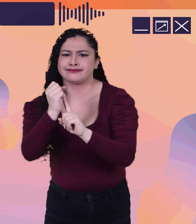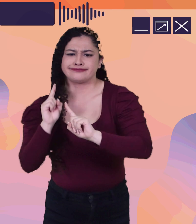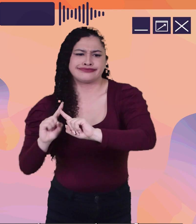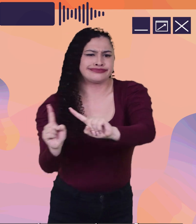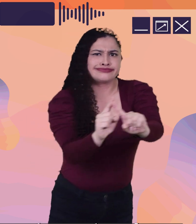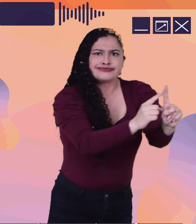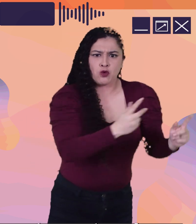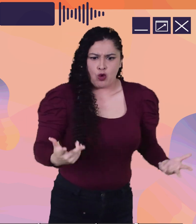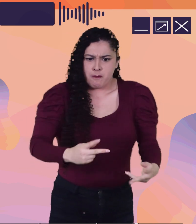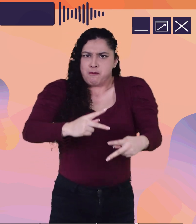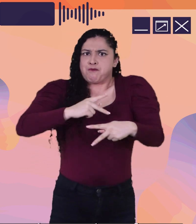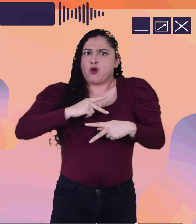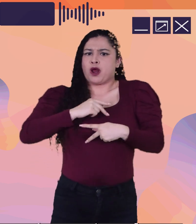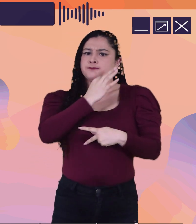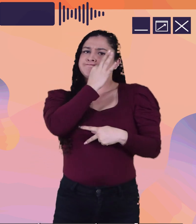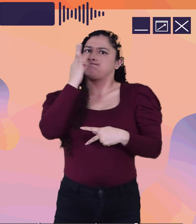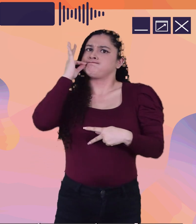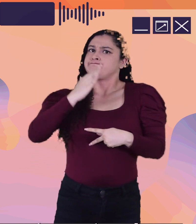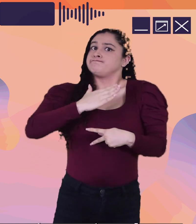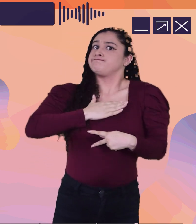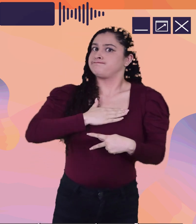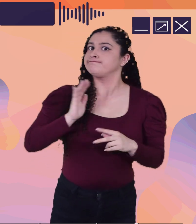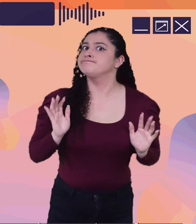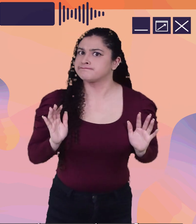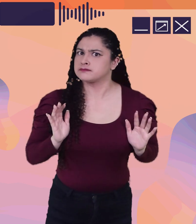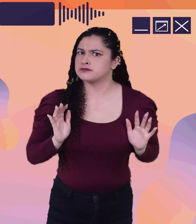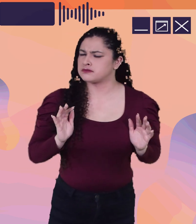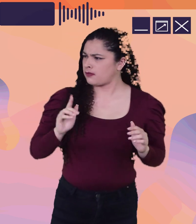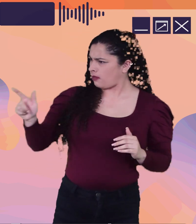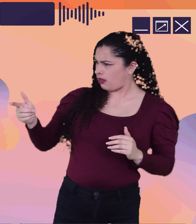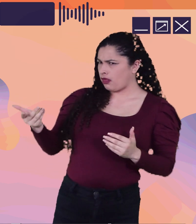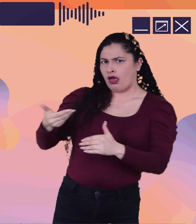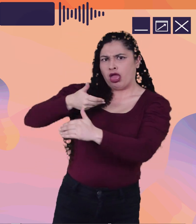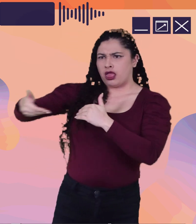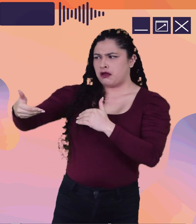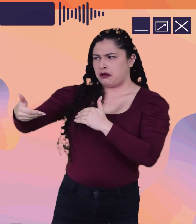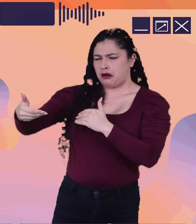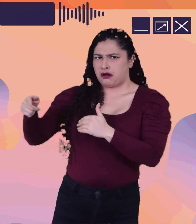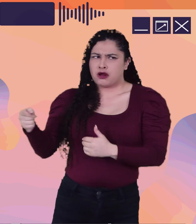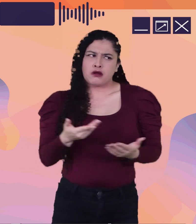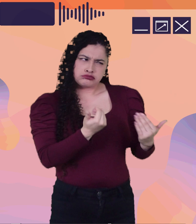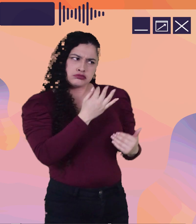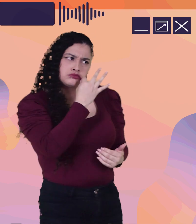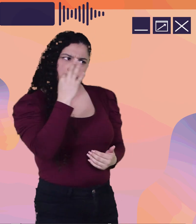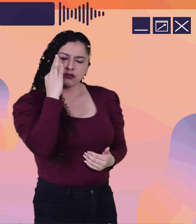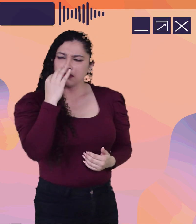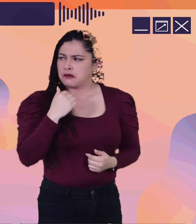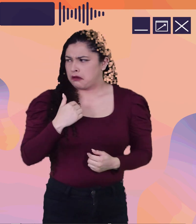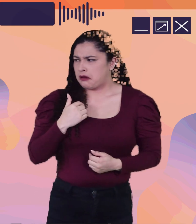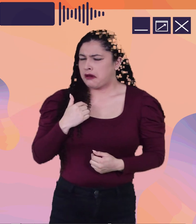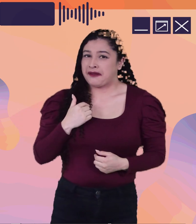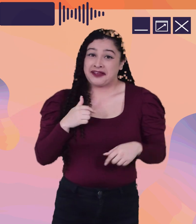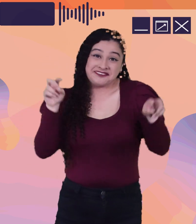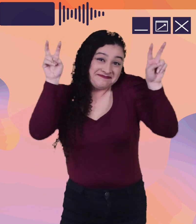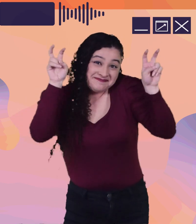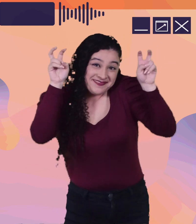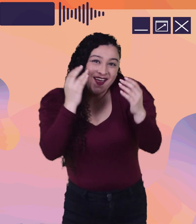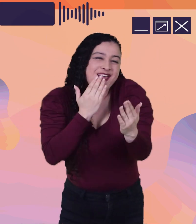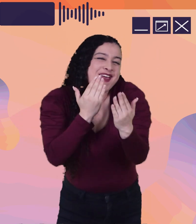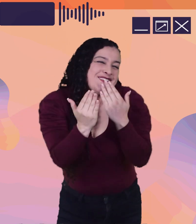a entregar tus claves personales. Esa no es ninguna muestra de confianza. Todo lo